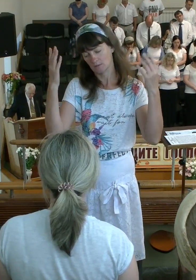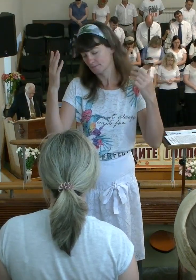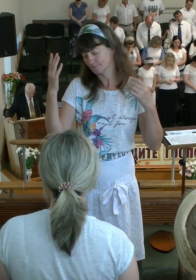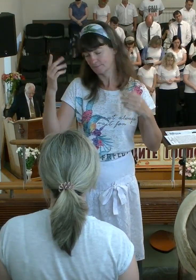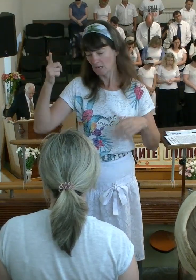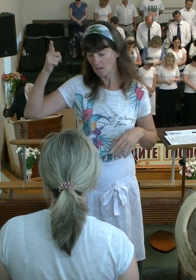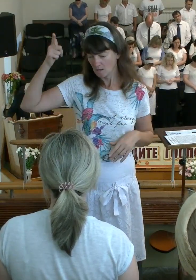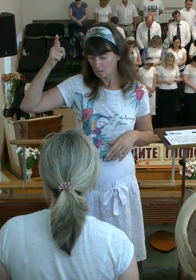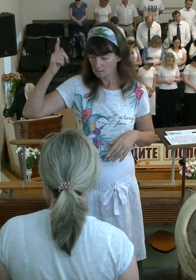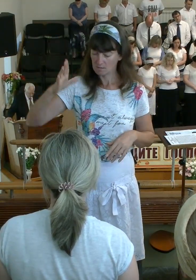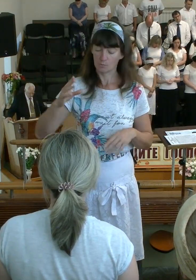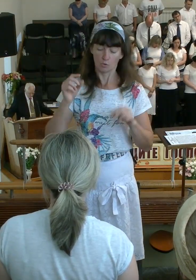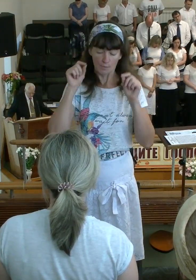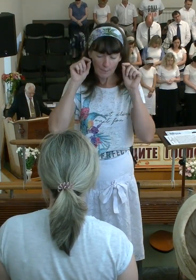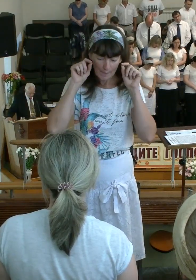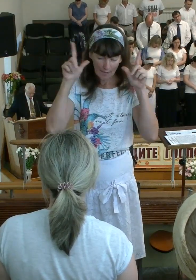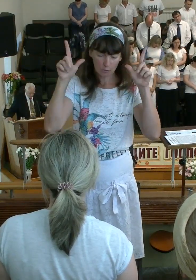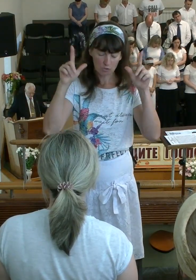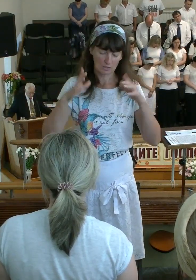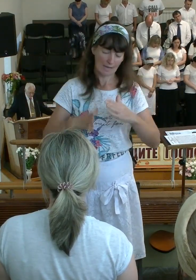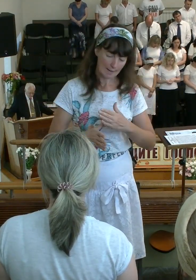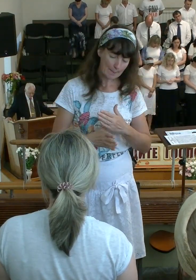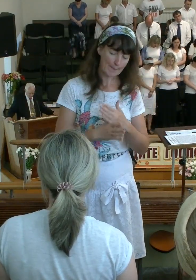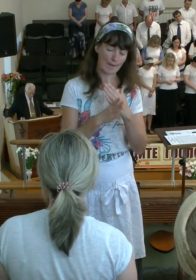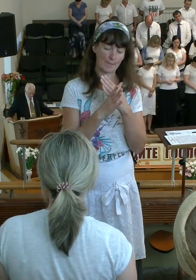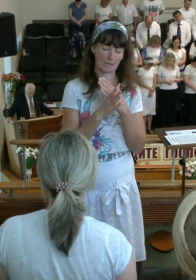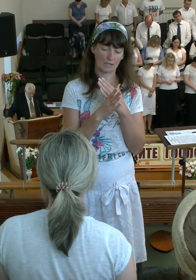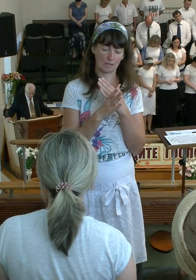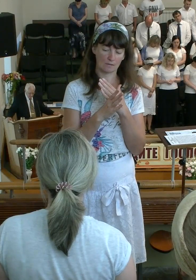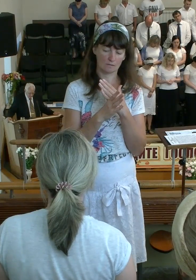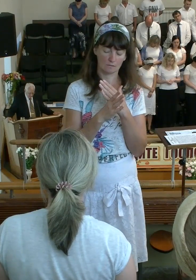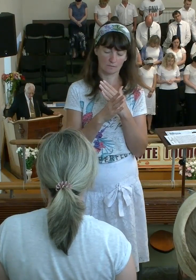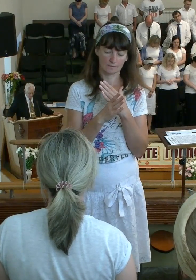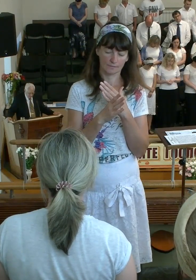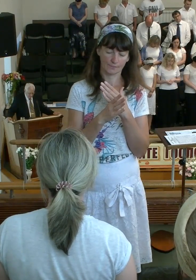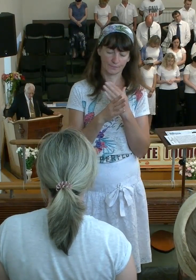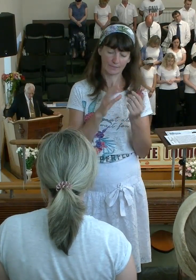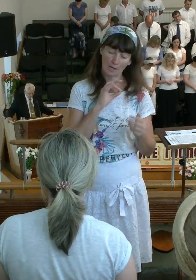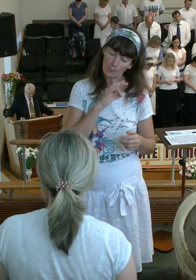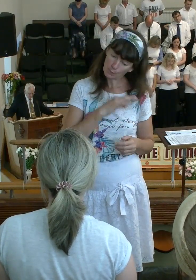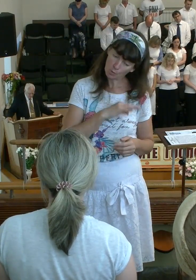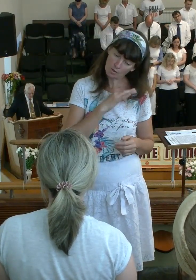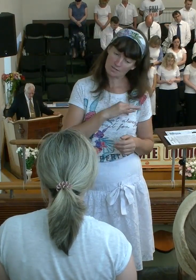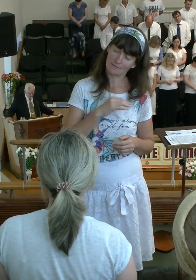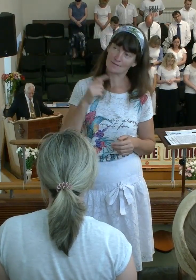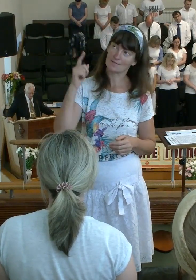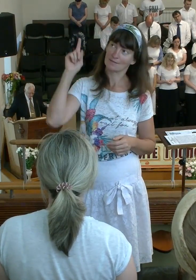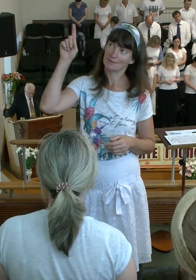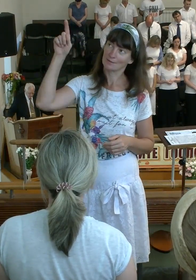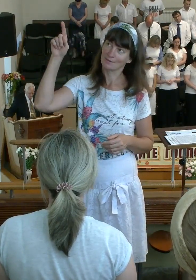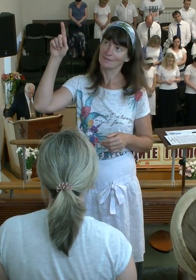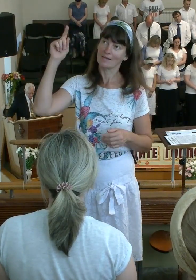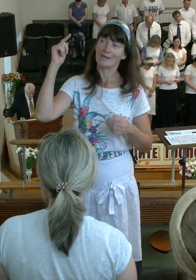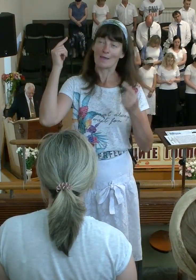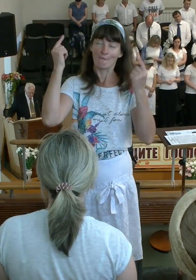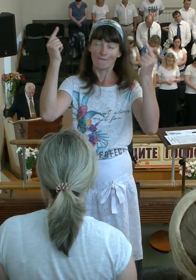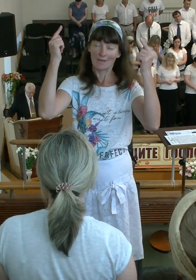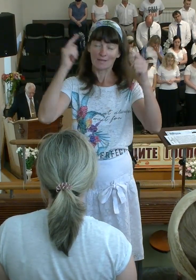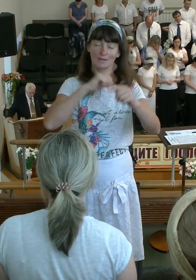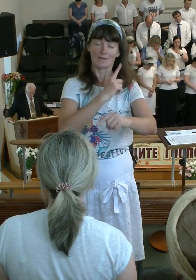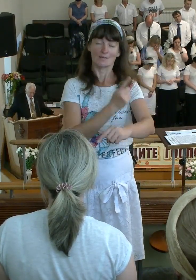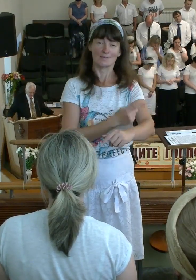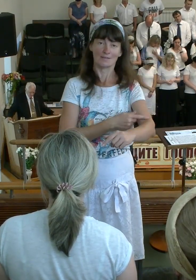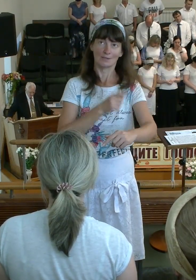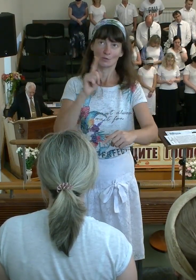пробуждай и помоги пользоваться той великой силы, которую